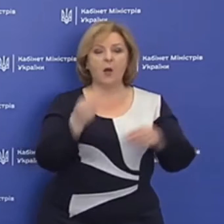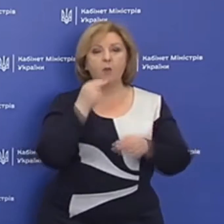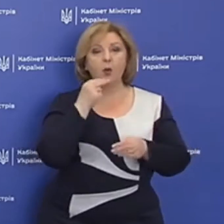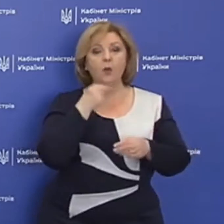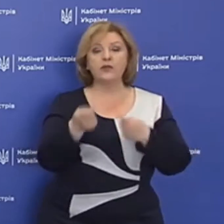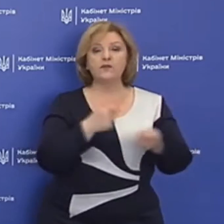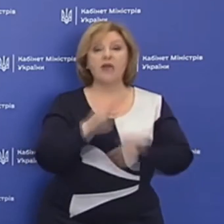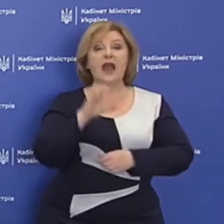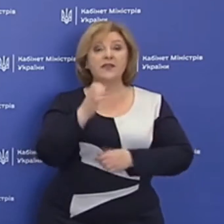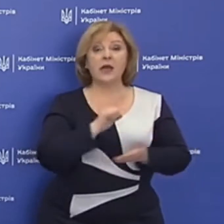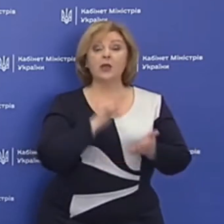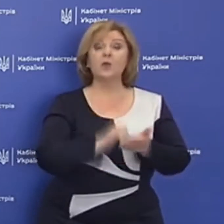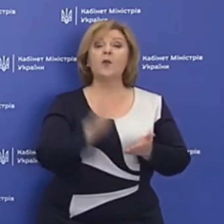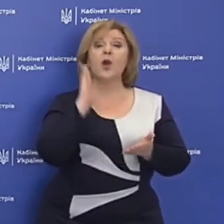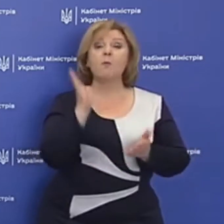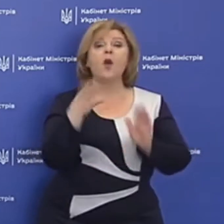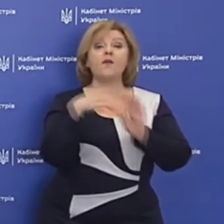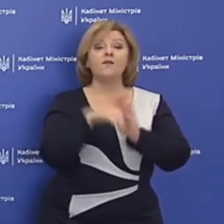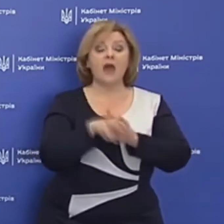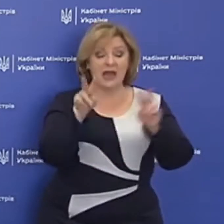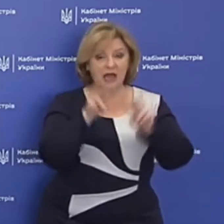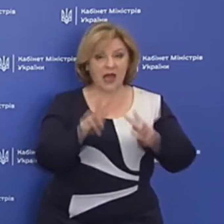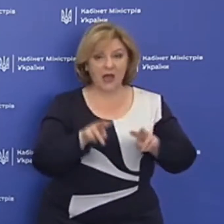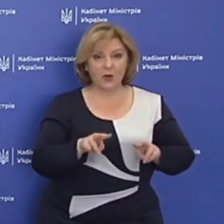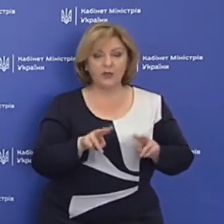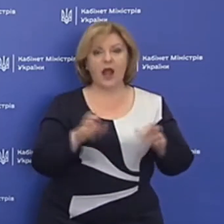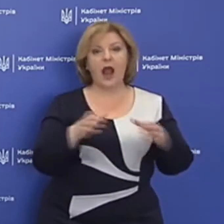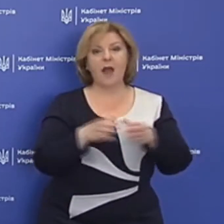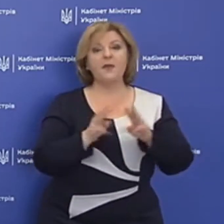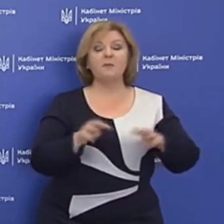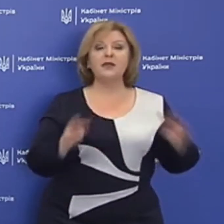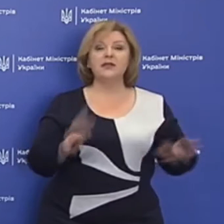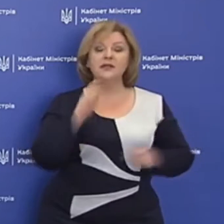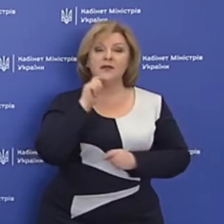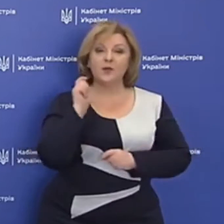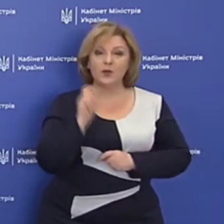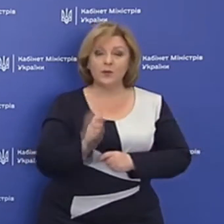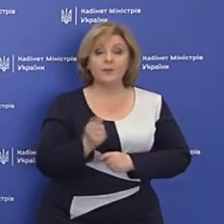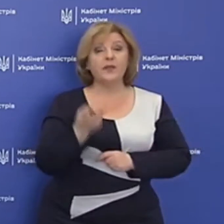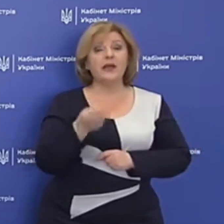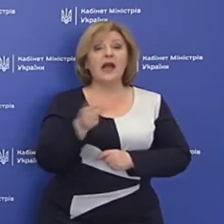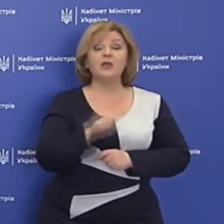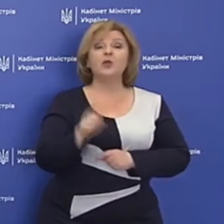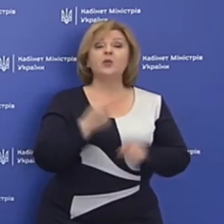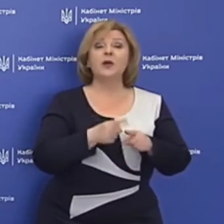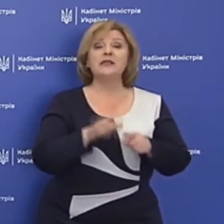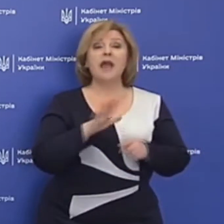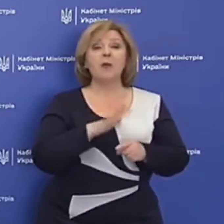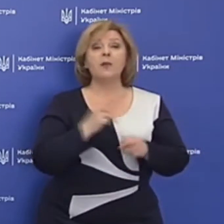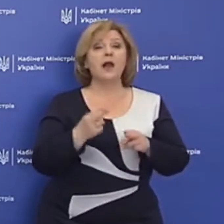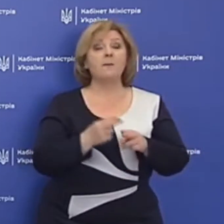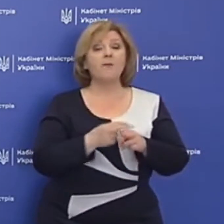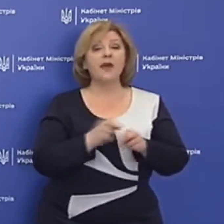У середу документ буде внесено на розгляд Кабінету міністрів України. Для того, щоб це було